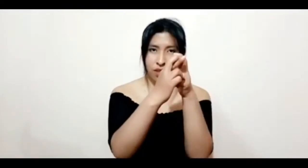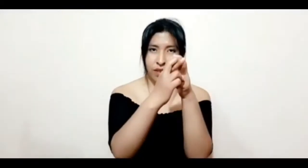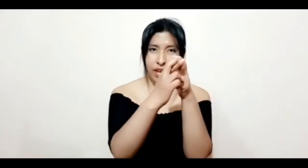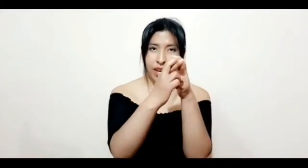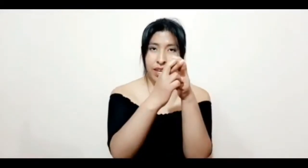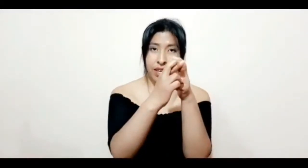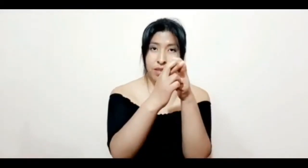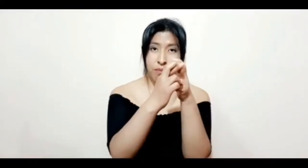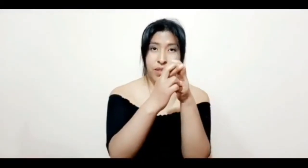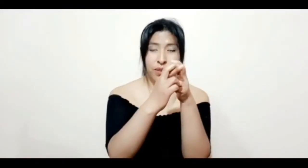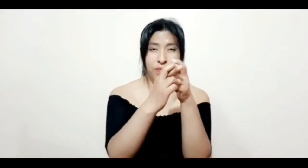significa respeto.